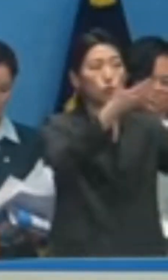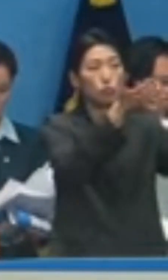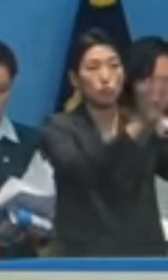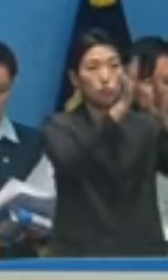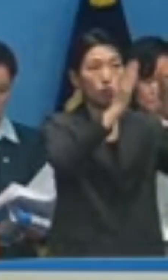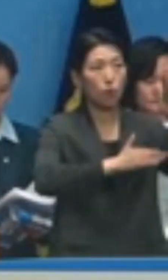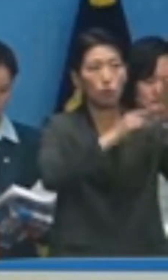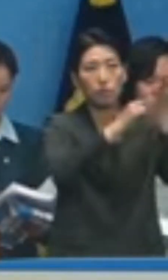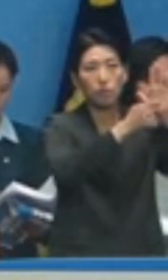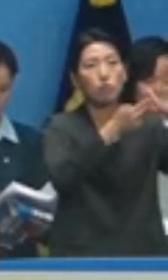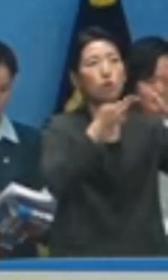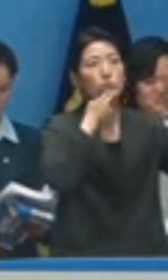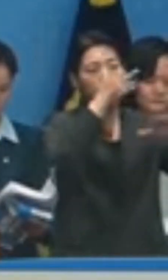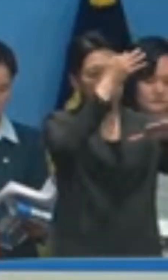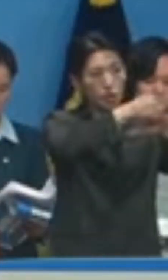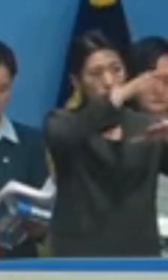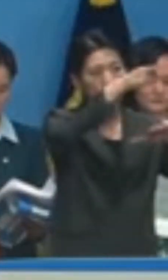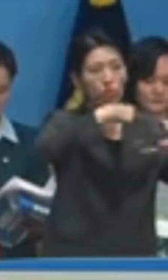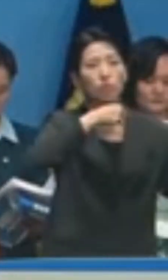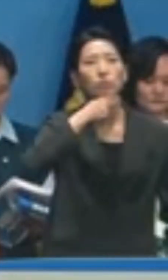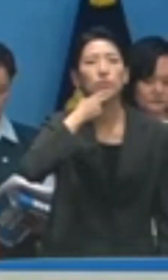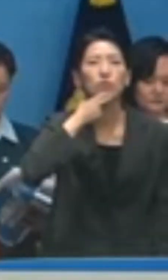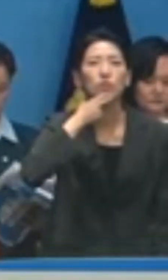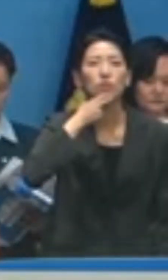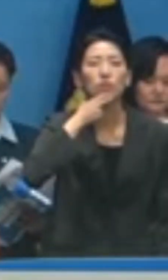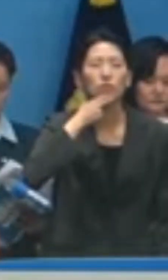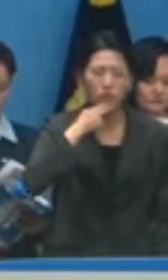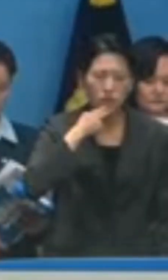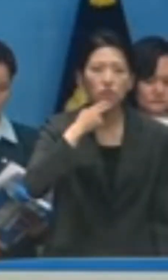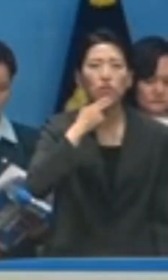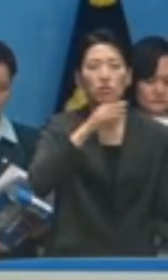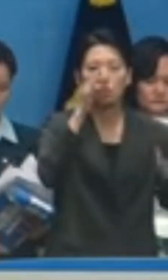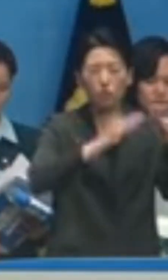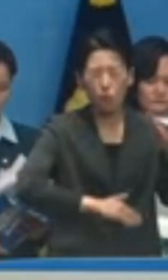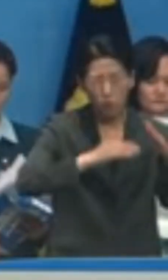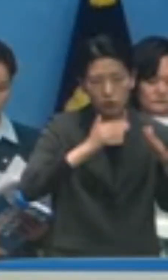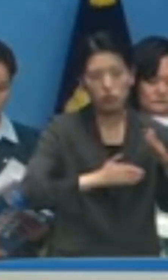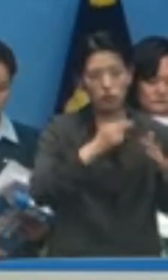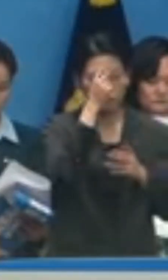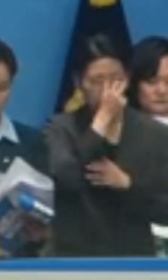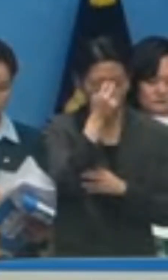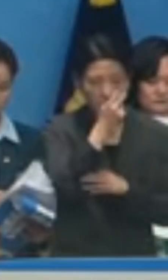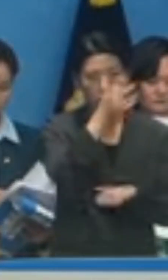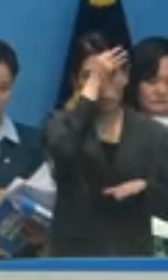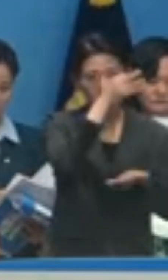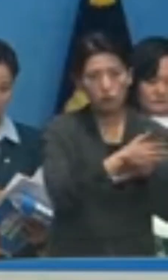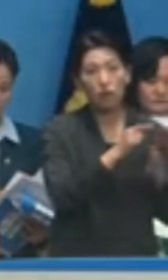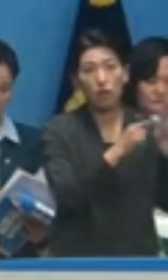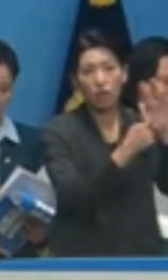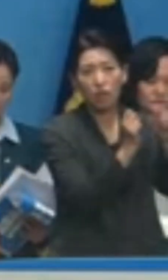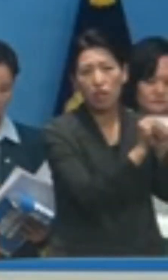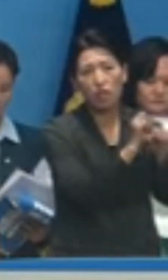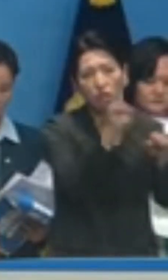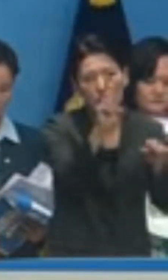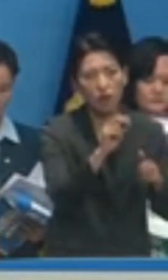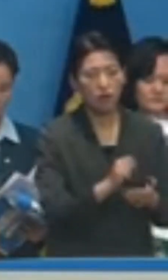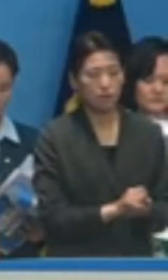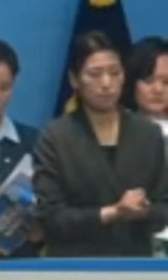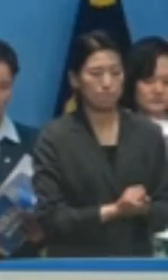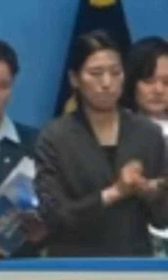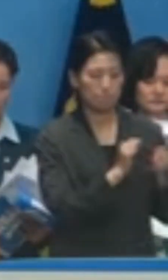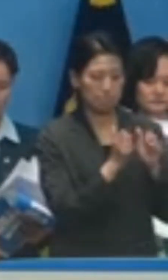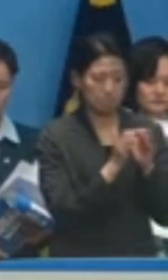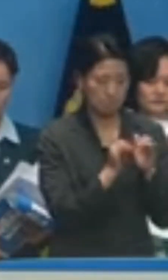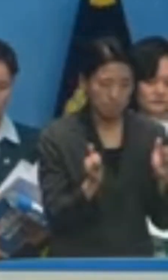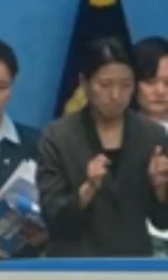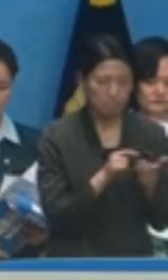없습니다. 국토부의 공식적인 사과와 철저한 진상 조사만이 희생자와 유가족, 피해자에 대한